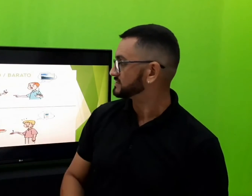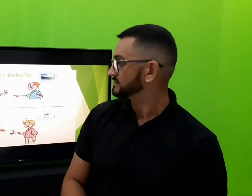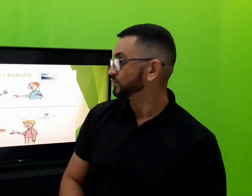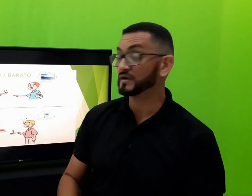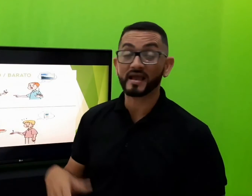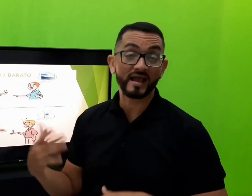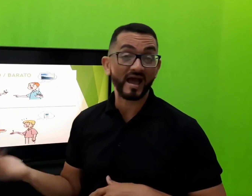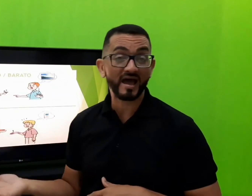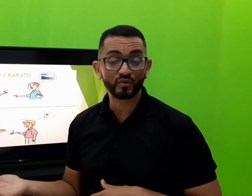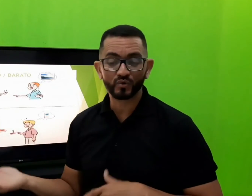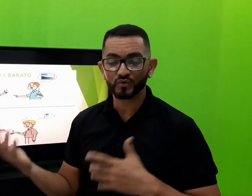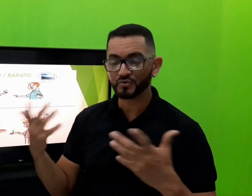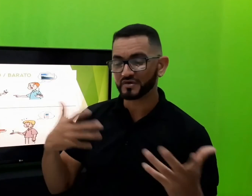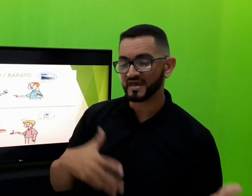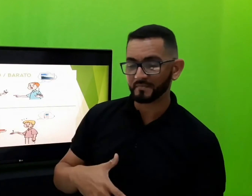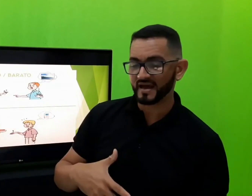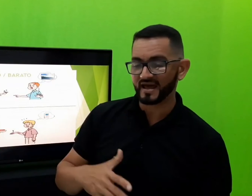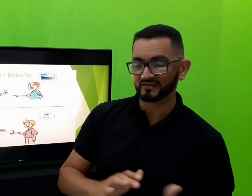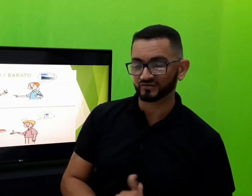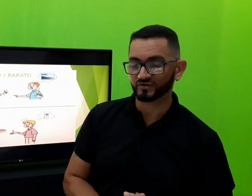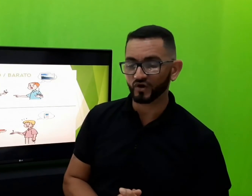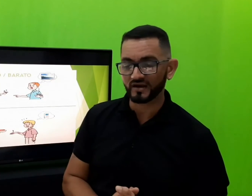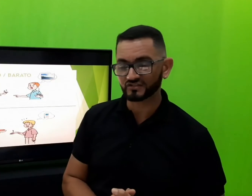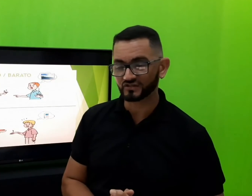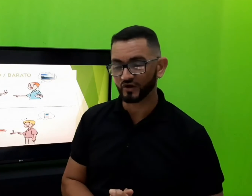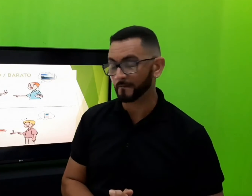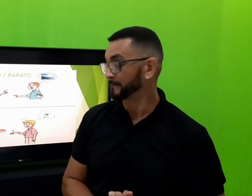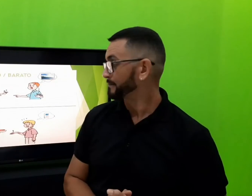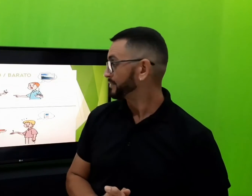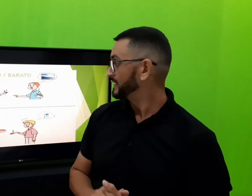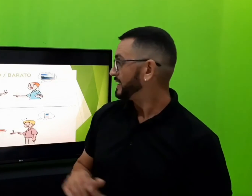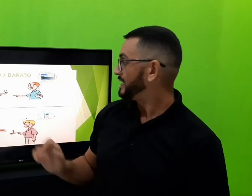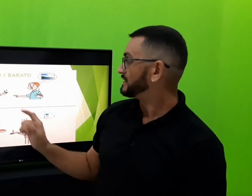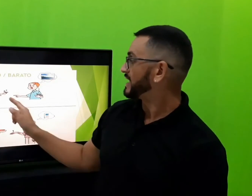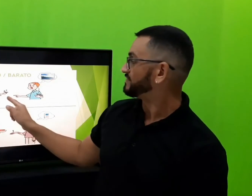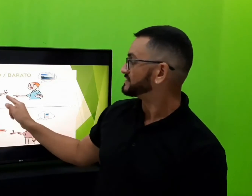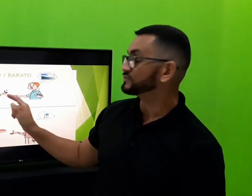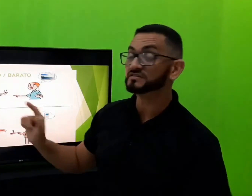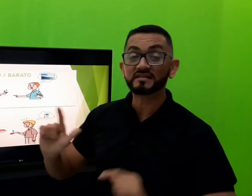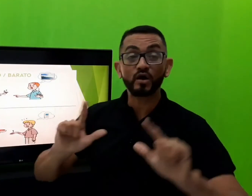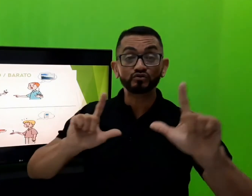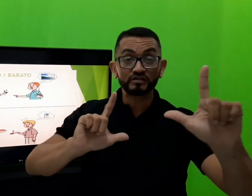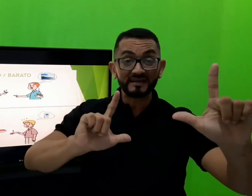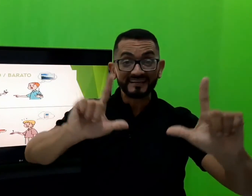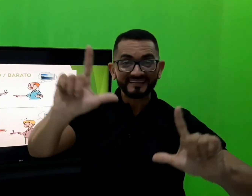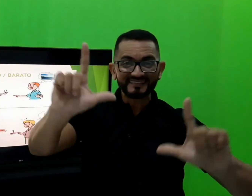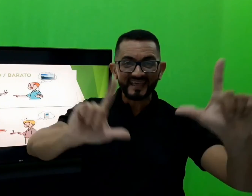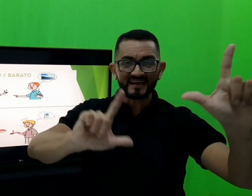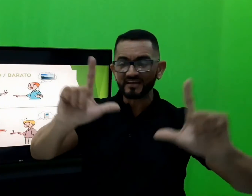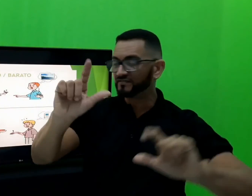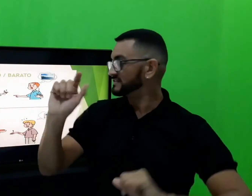Tecnologias. O que é caro e o que é barato. Olha só. Ele está fazendo o sinal de